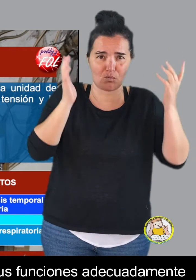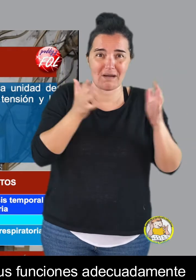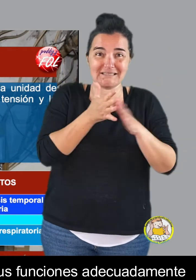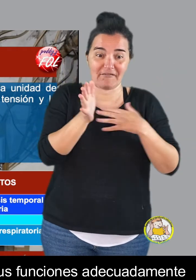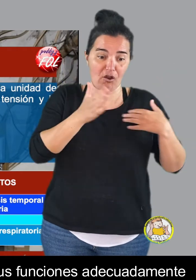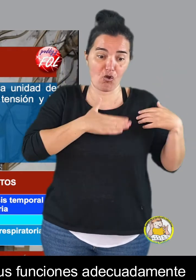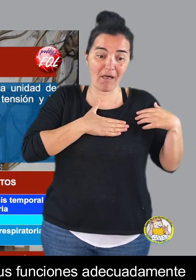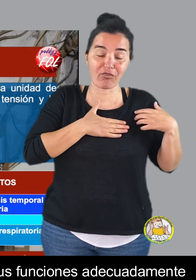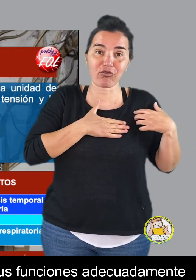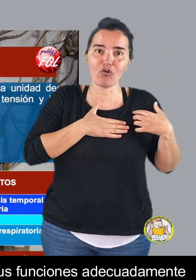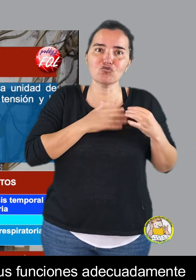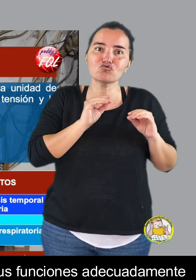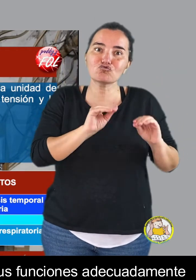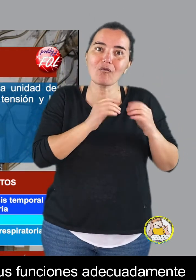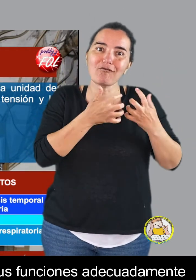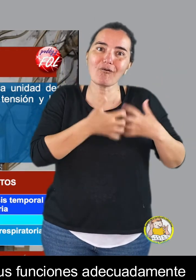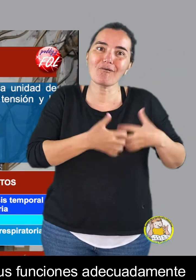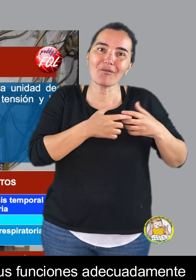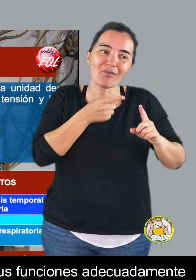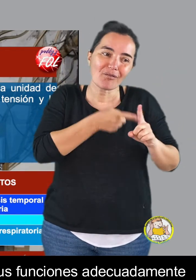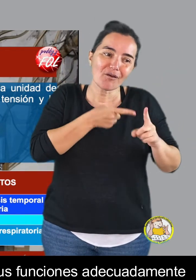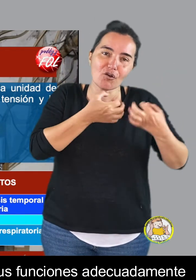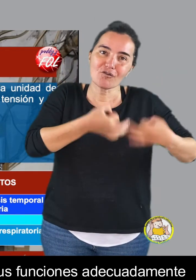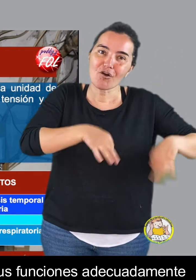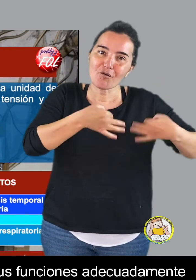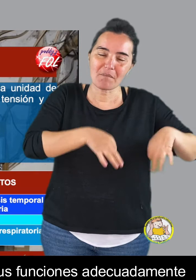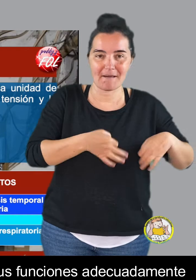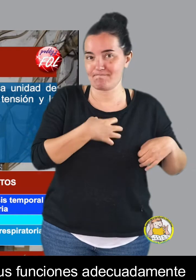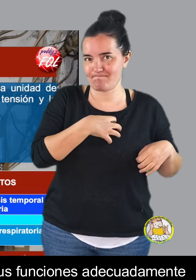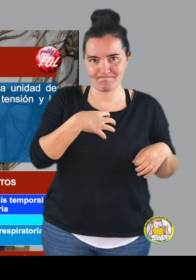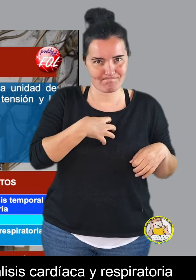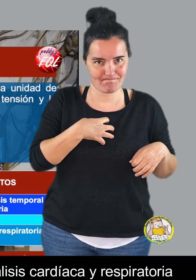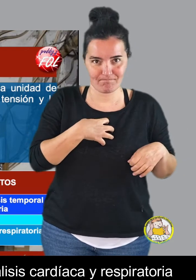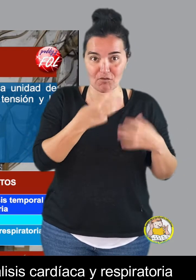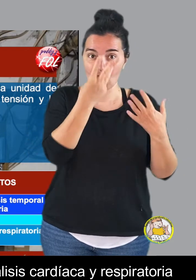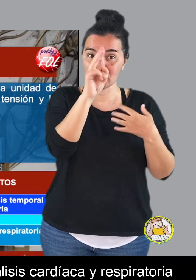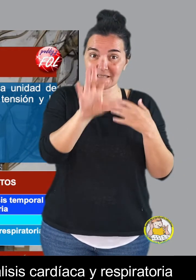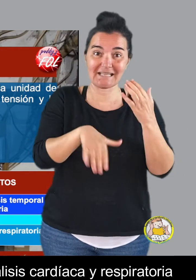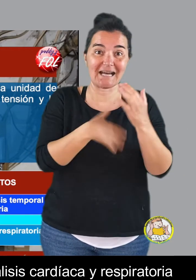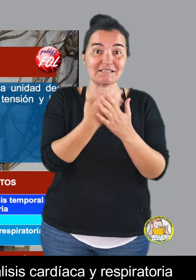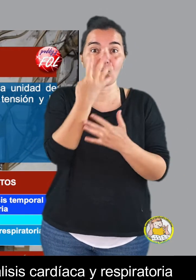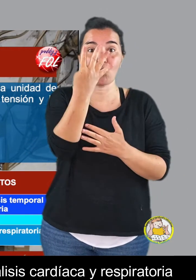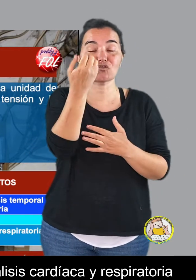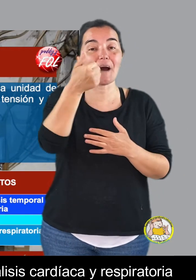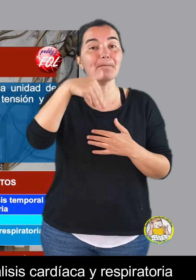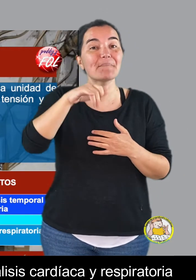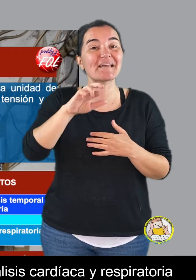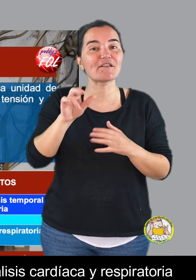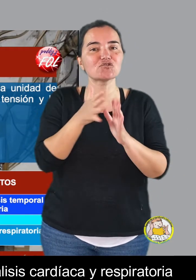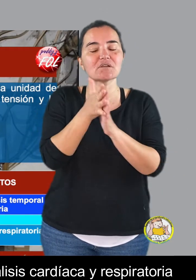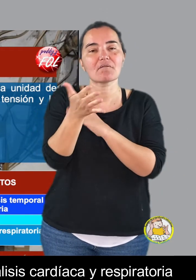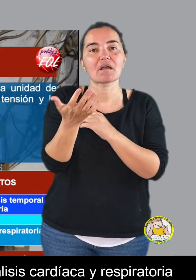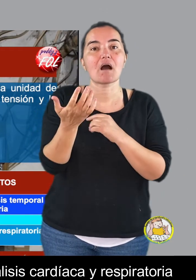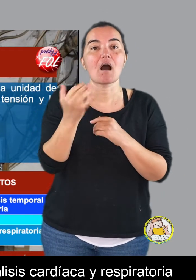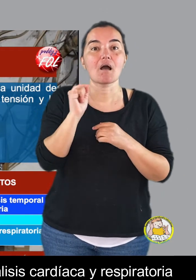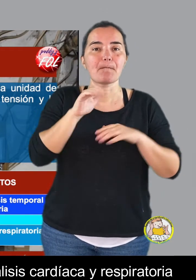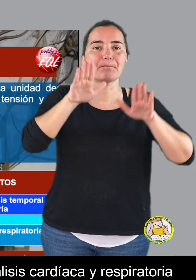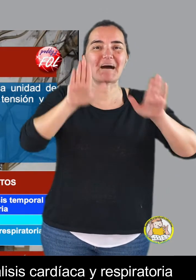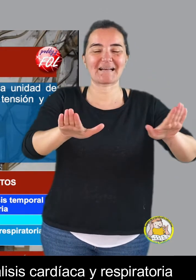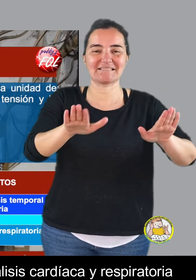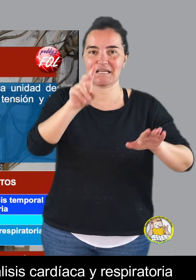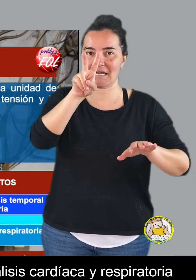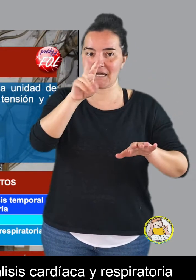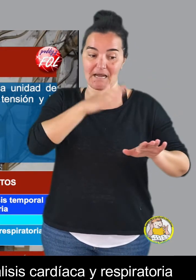que impide que el corazón pueda desarrollar sus funciones adecuadamente. De 80 miliamperios a 4 amperios se puede